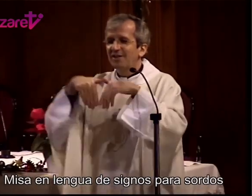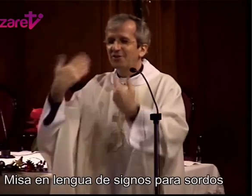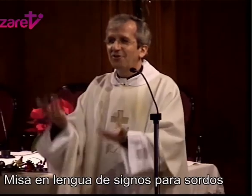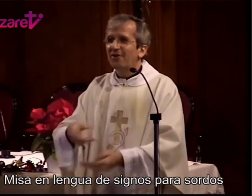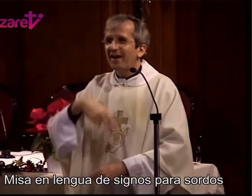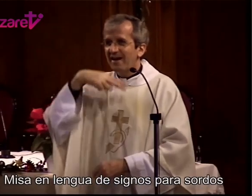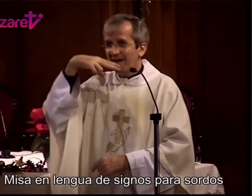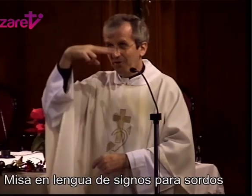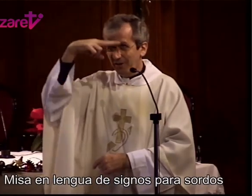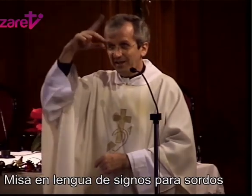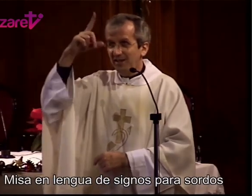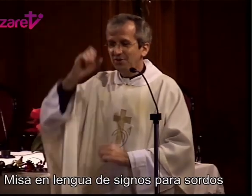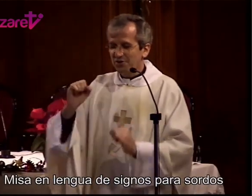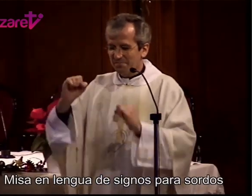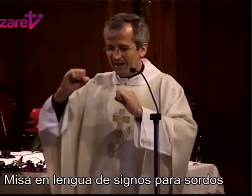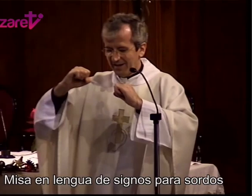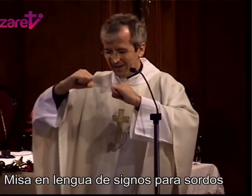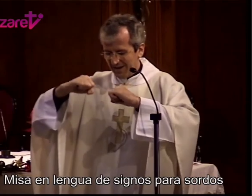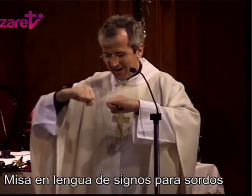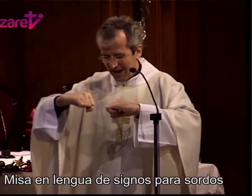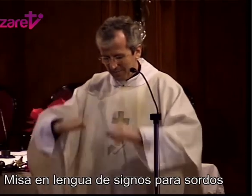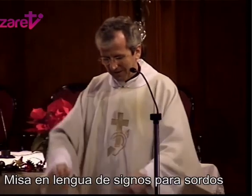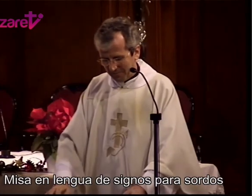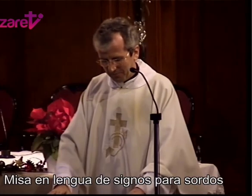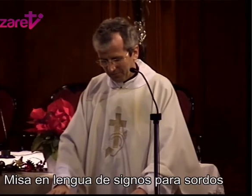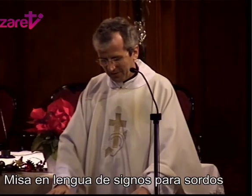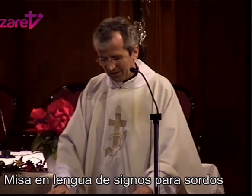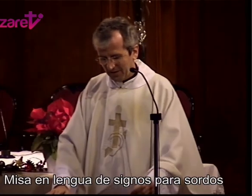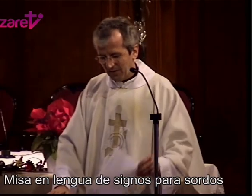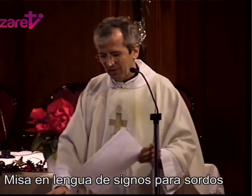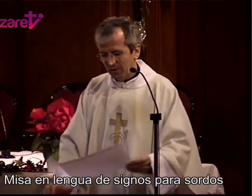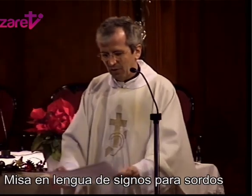Santo, en la gloria de Dios Padre. Amén.